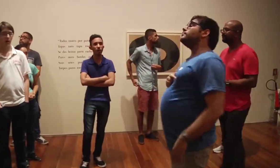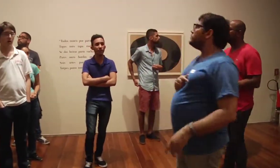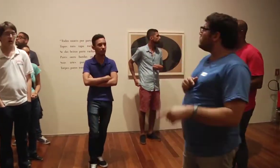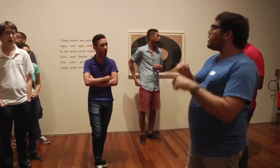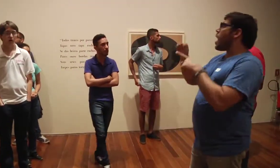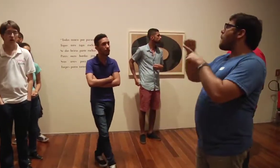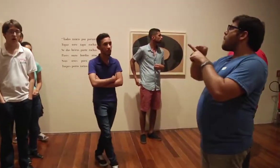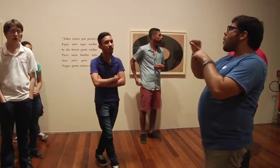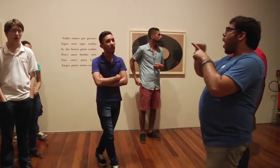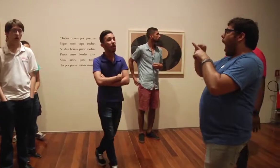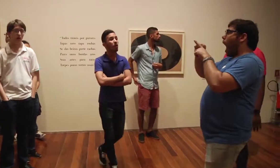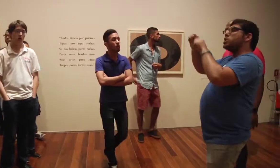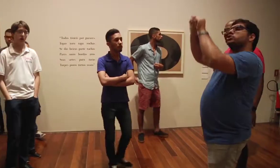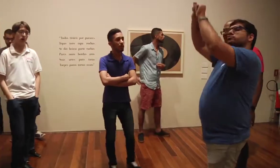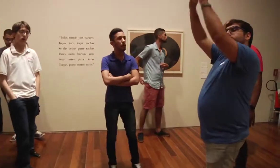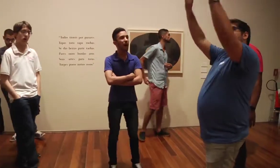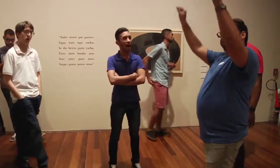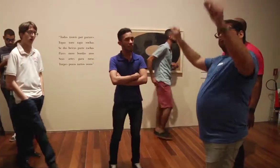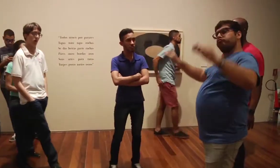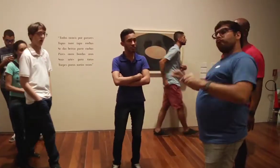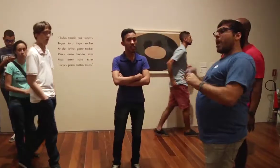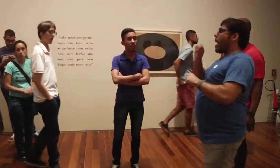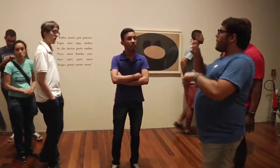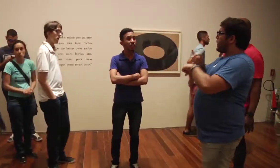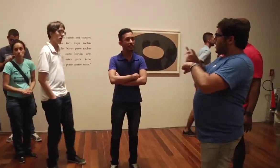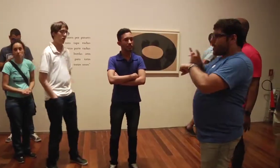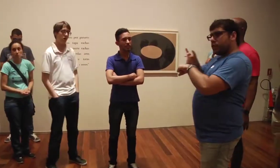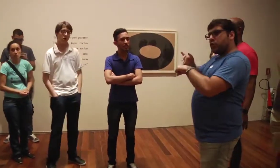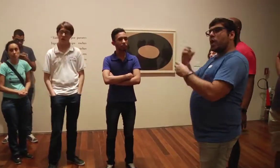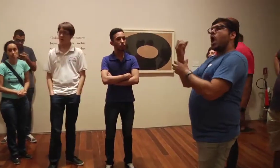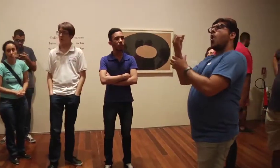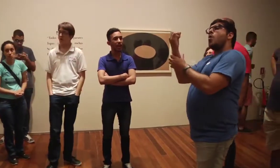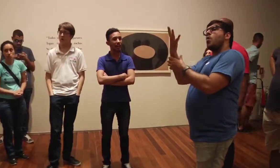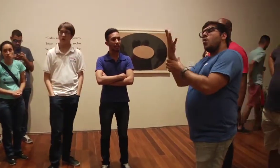ali também. Porque é uma borracha, que tem esse material circular,